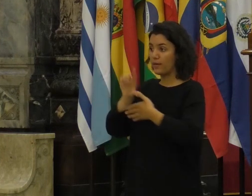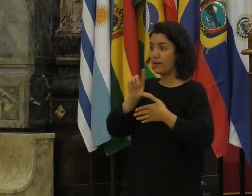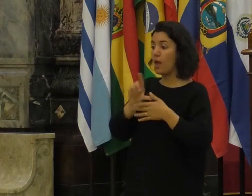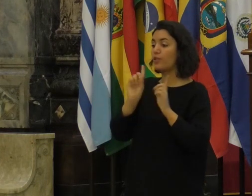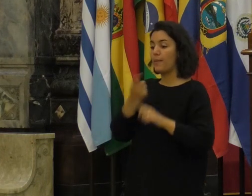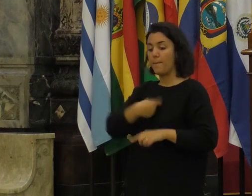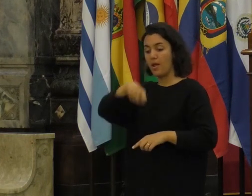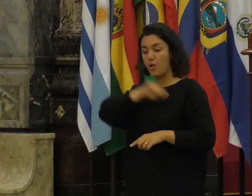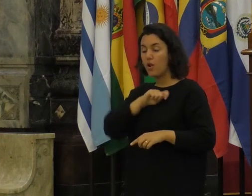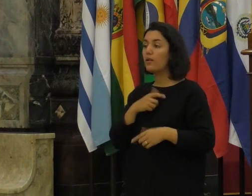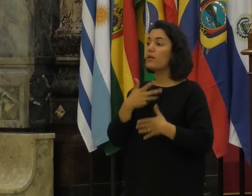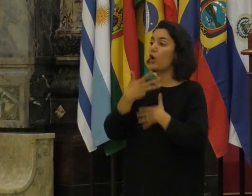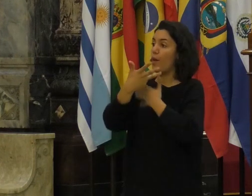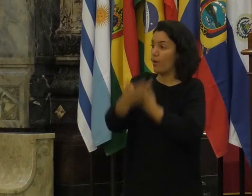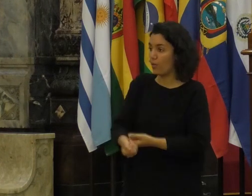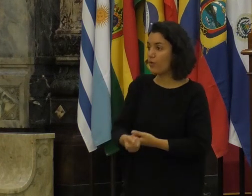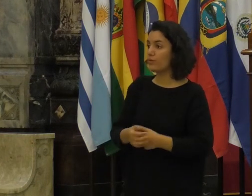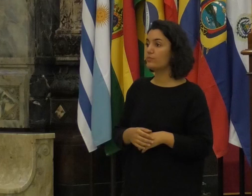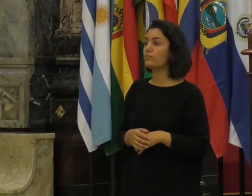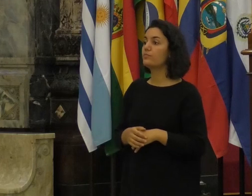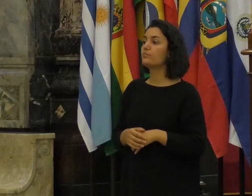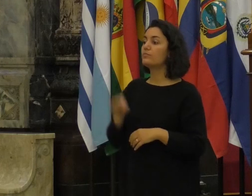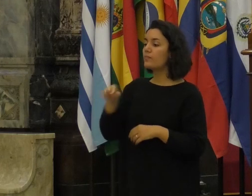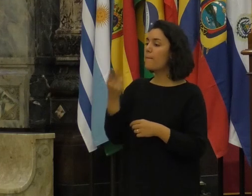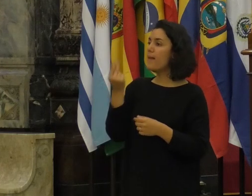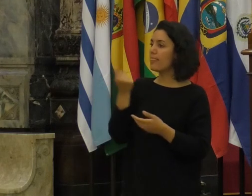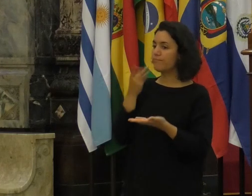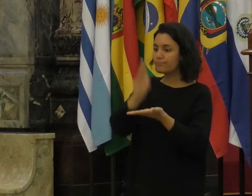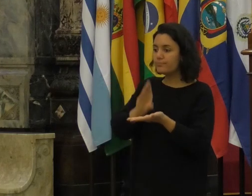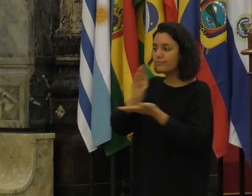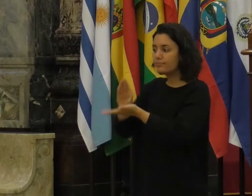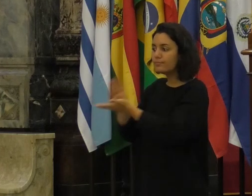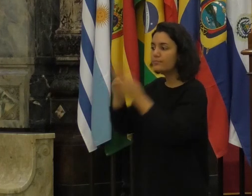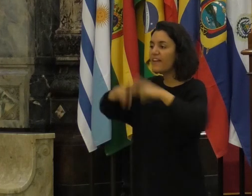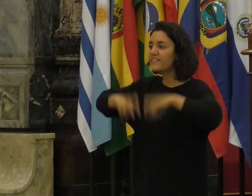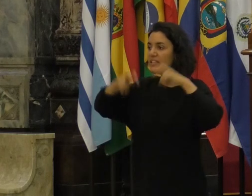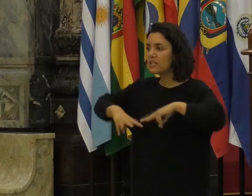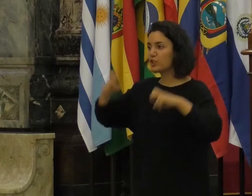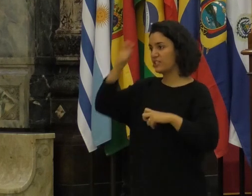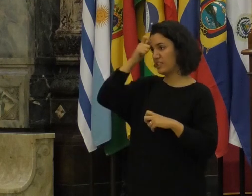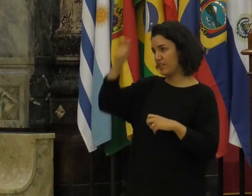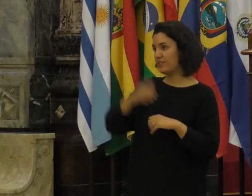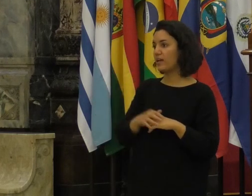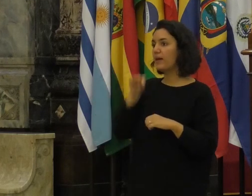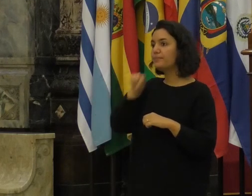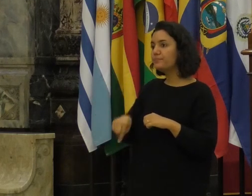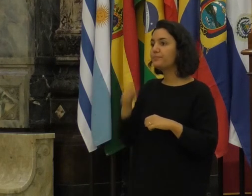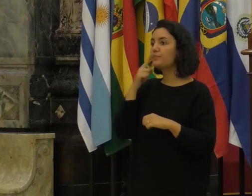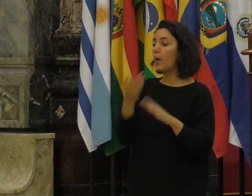gallegos y colaboradores, la financiación de las investigaciones científicas vendría